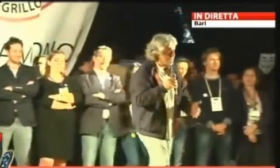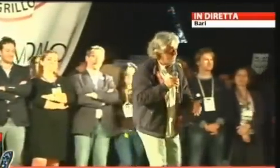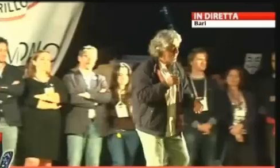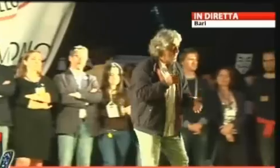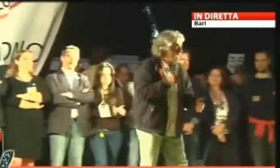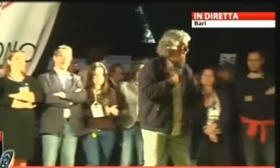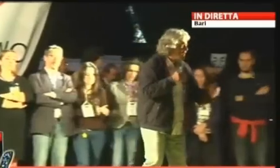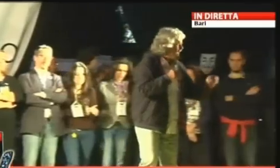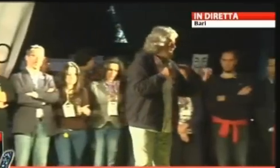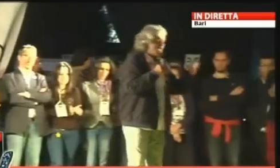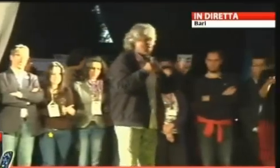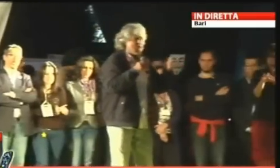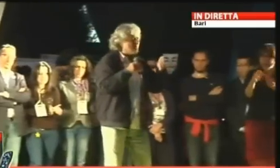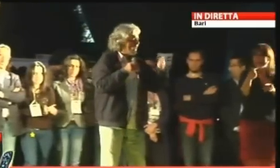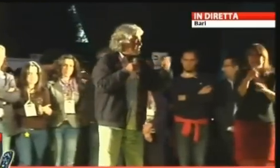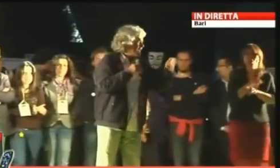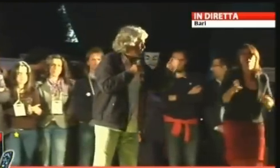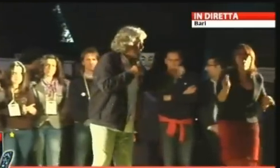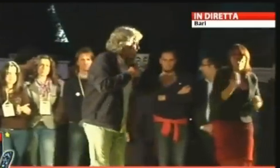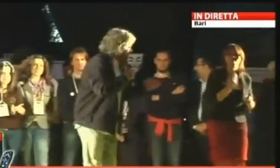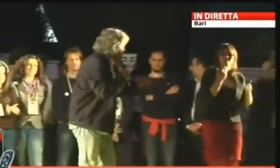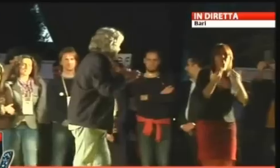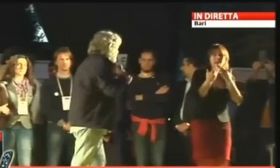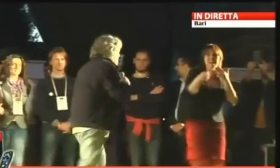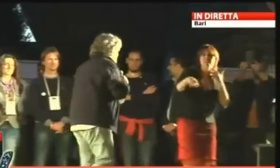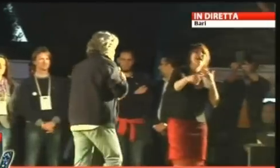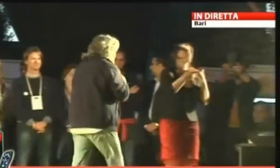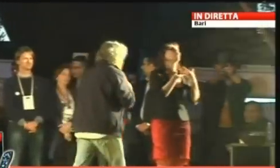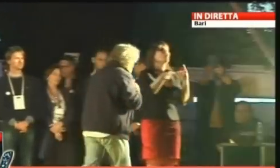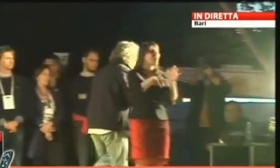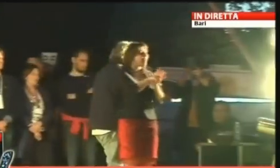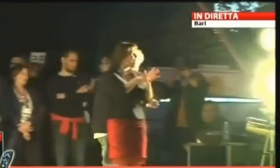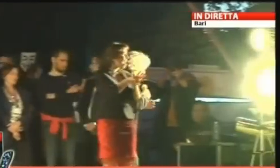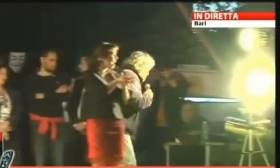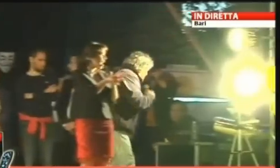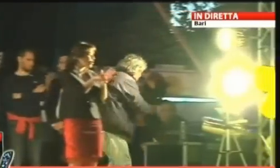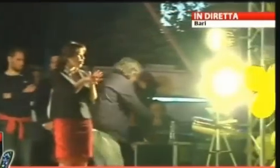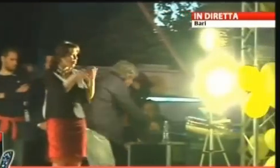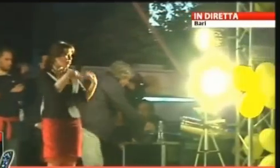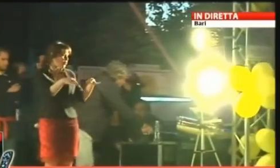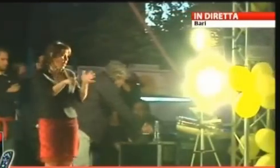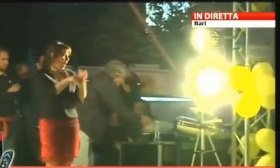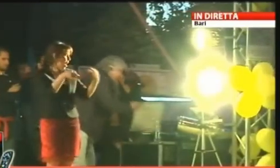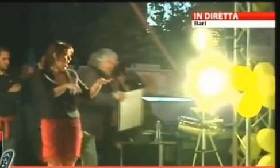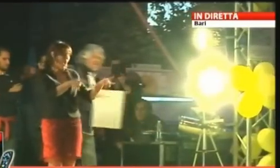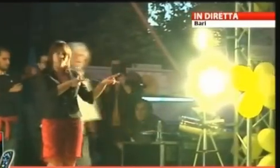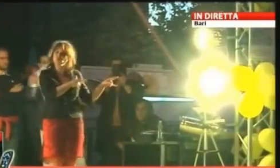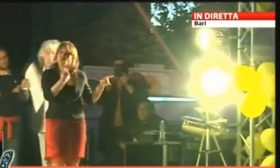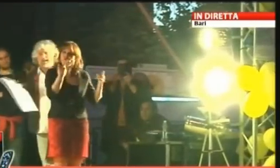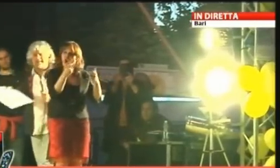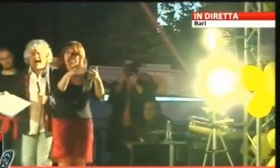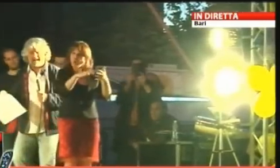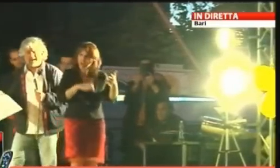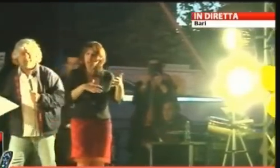del Consiglio. E allora è un Parlamento, noi abbiamo fatto la legge, ce l'ho qua, io ve la voglio leggere, perché questa